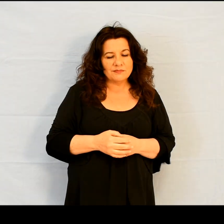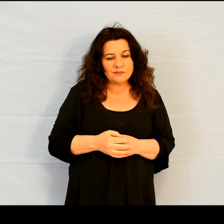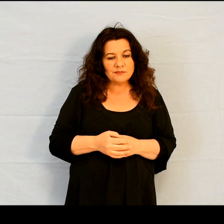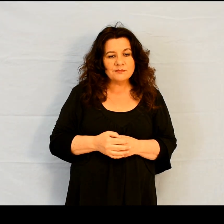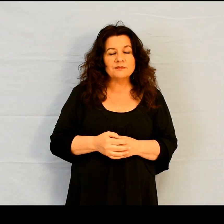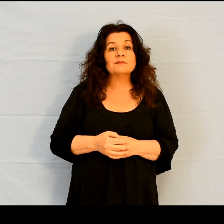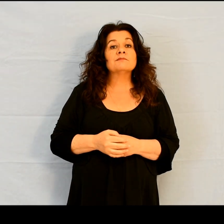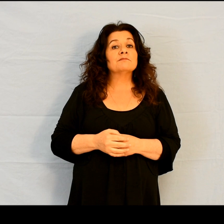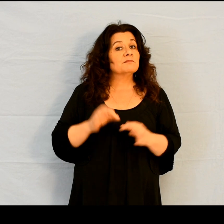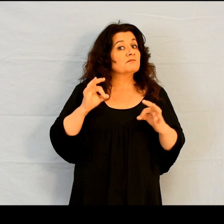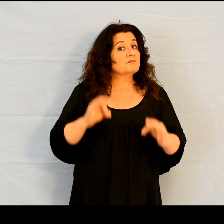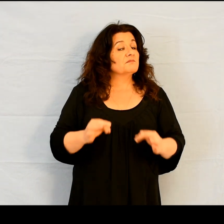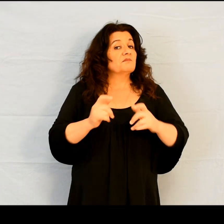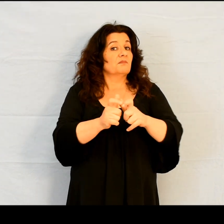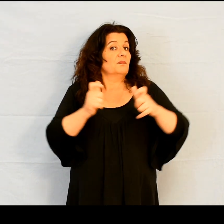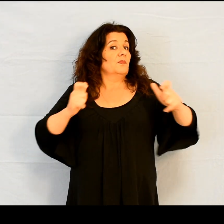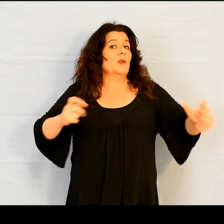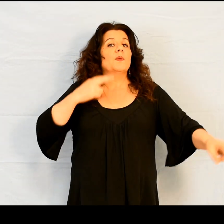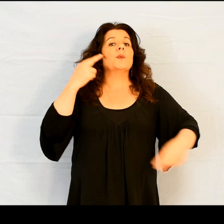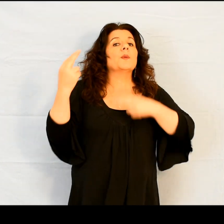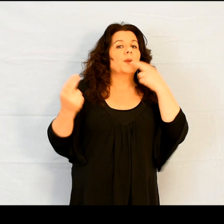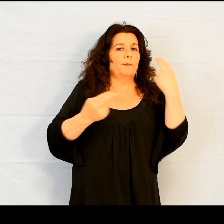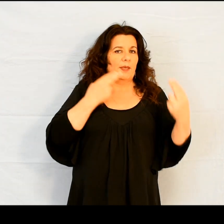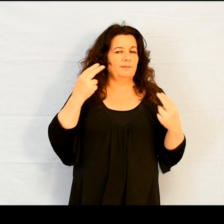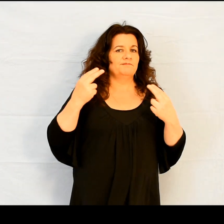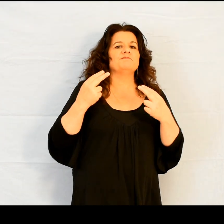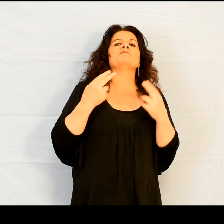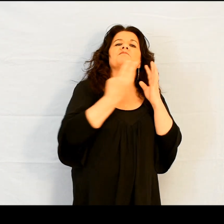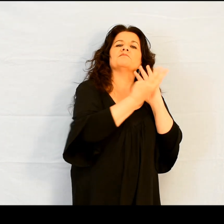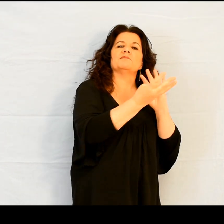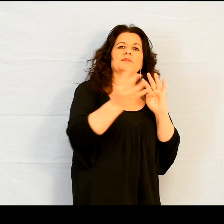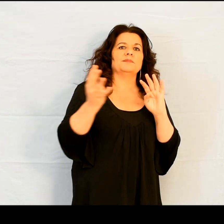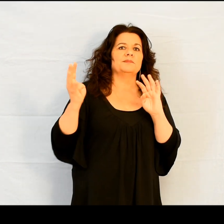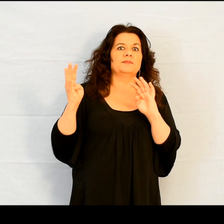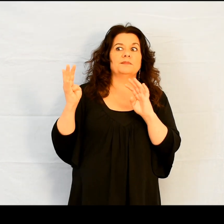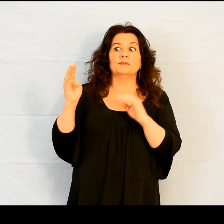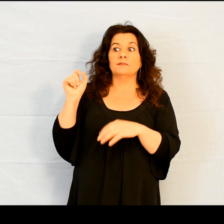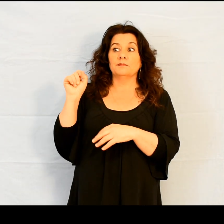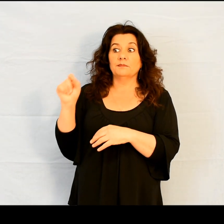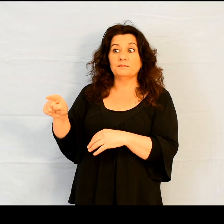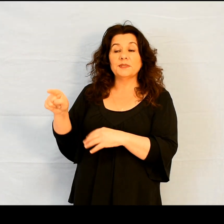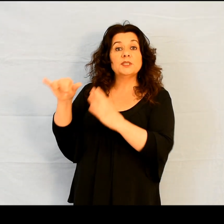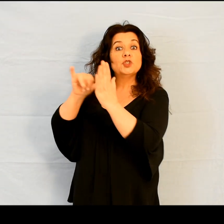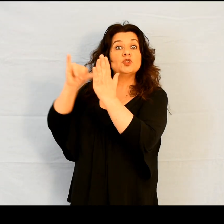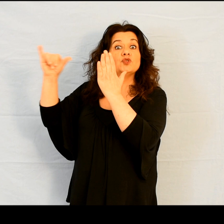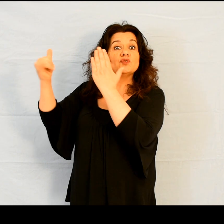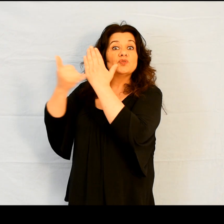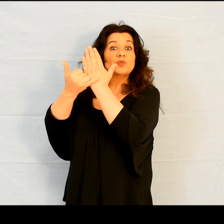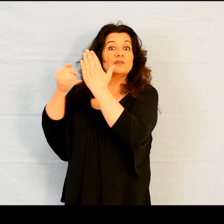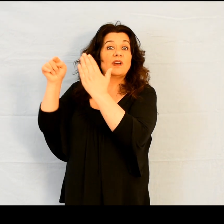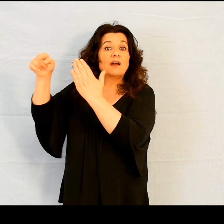Au cours du repas, alors que le diable a déjà mis dans le cœur de Judas, fils de